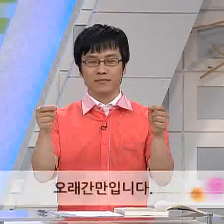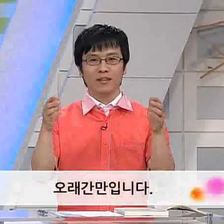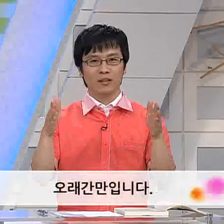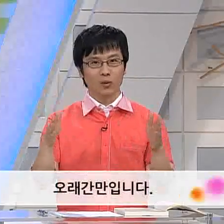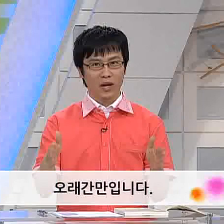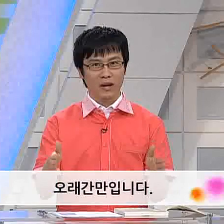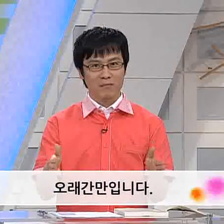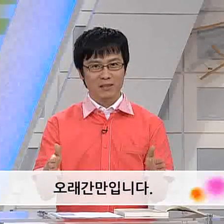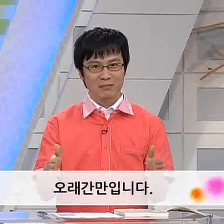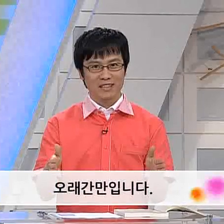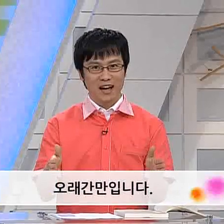오래간만입니다